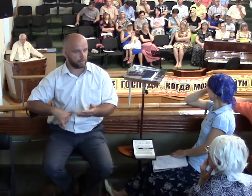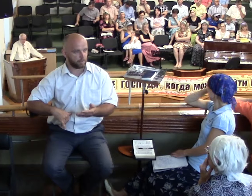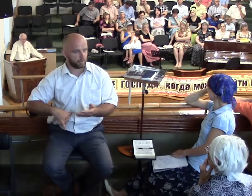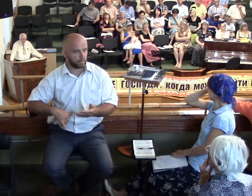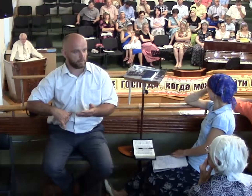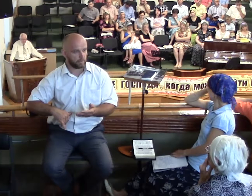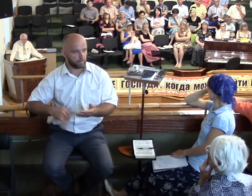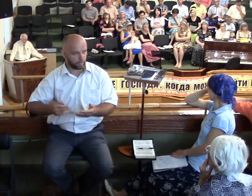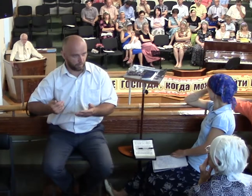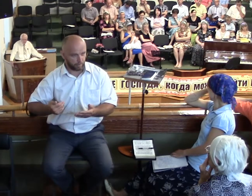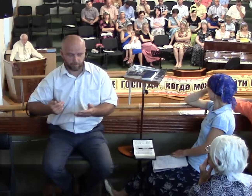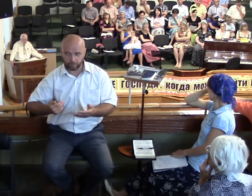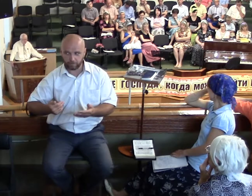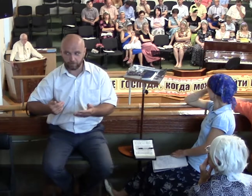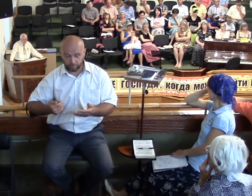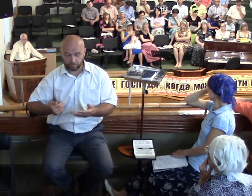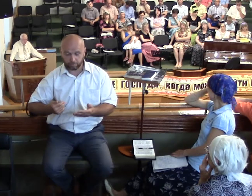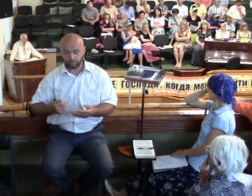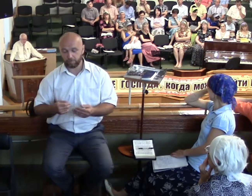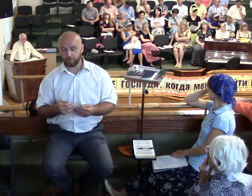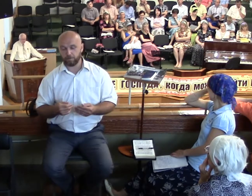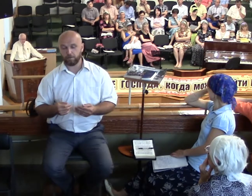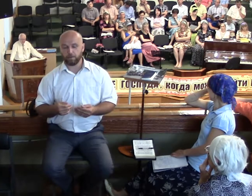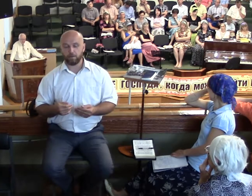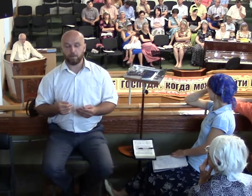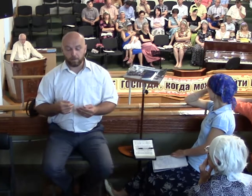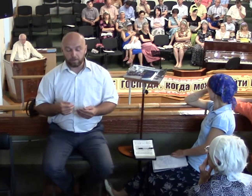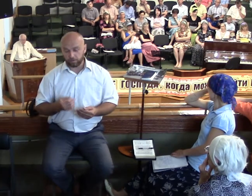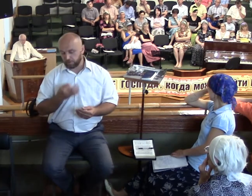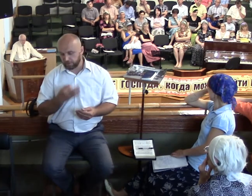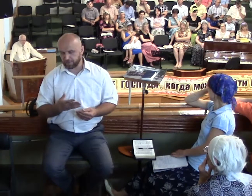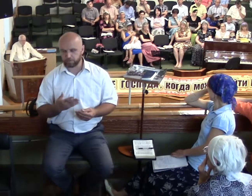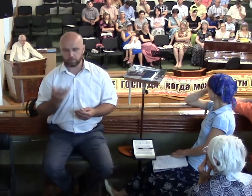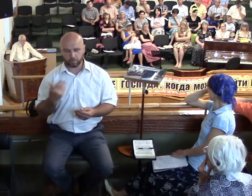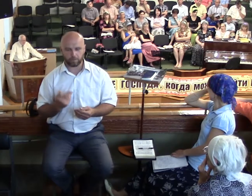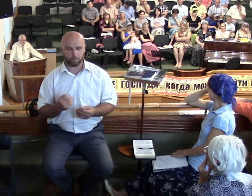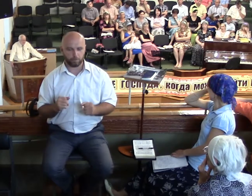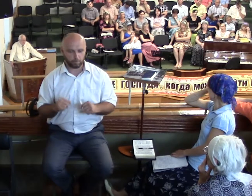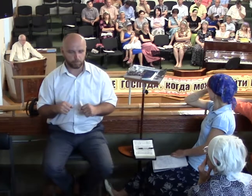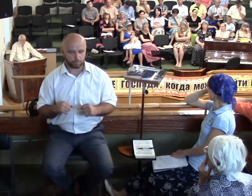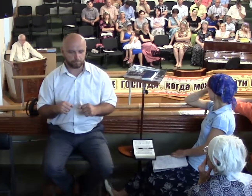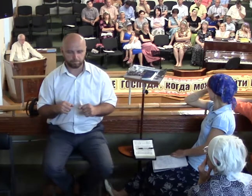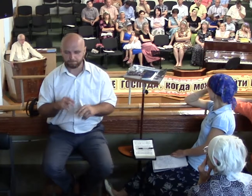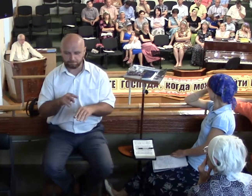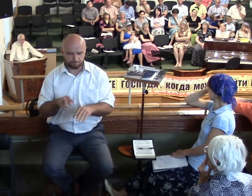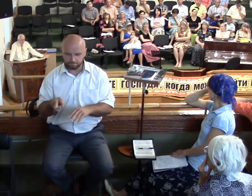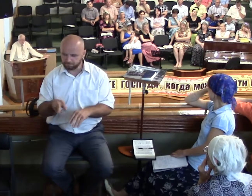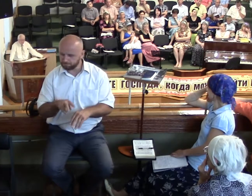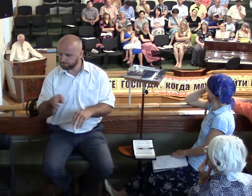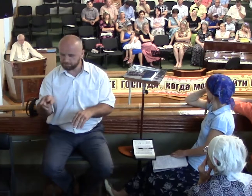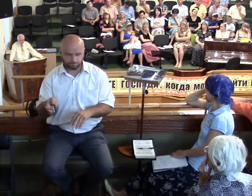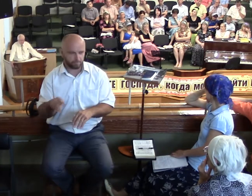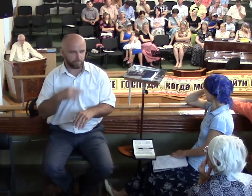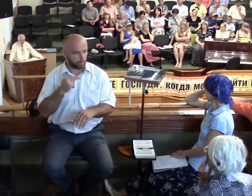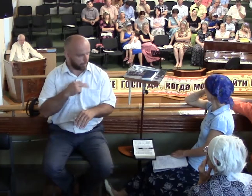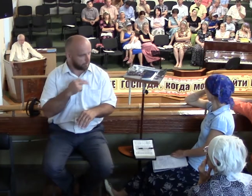неверующими. Какое общение праведности с беззаконием? Что общего у света со тьмою? Ну что